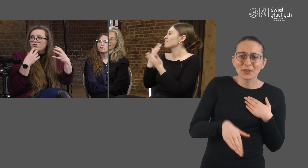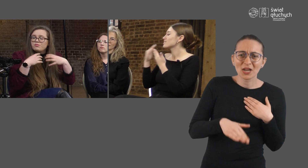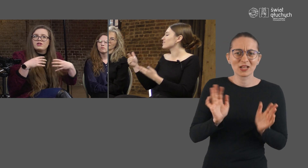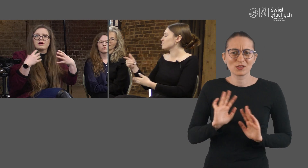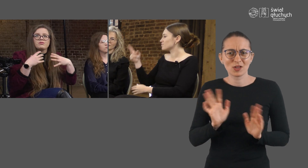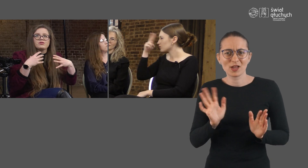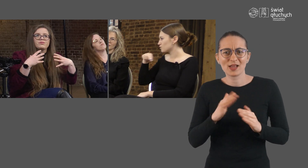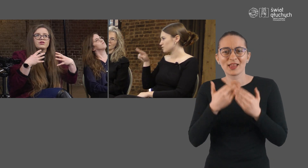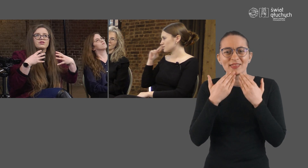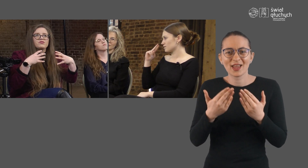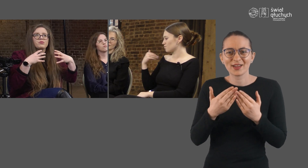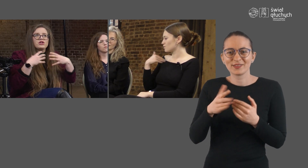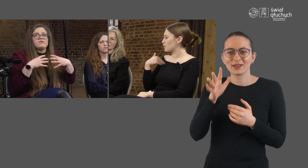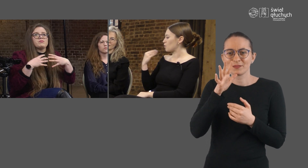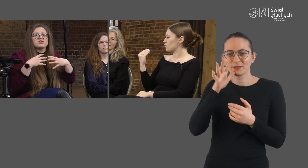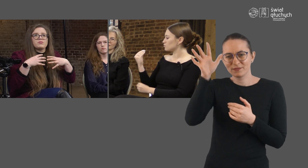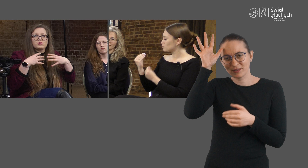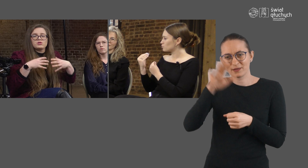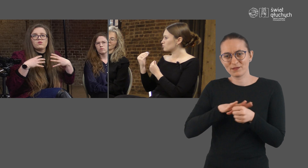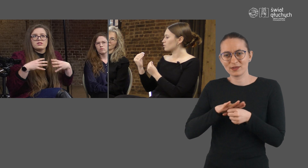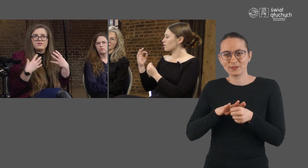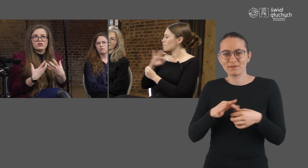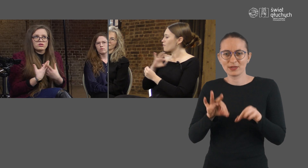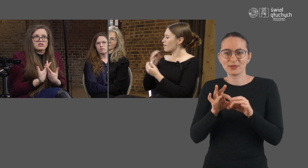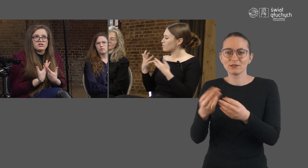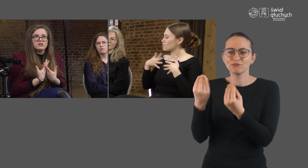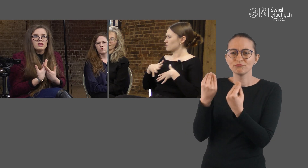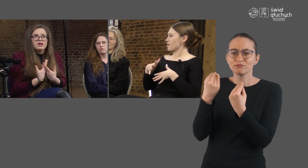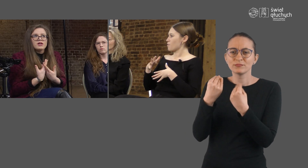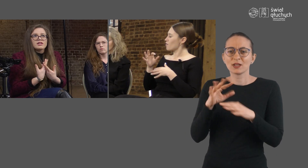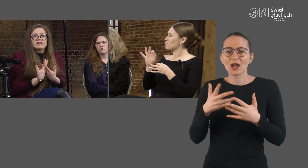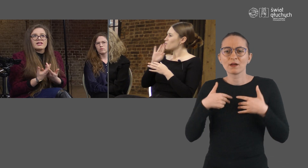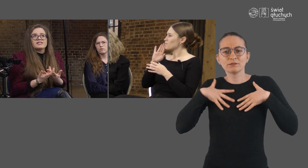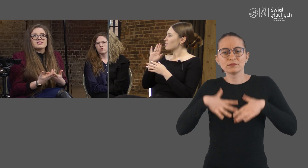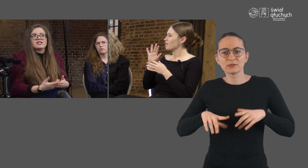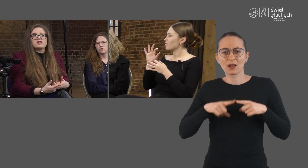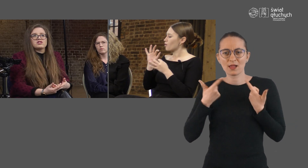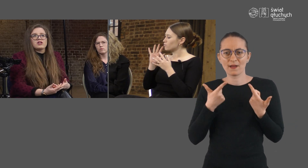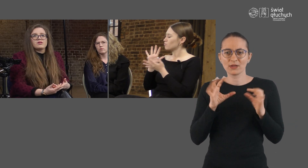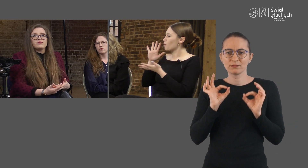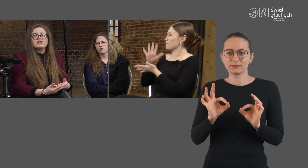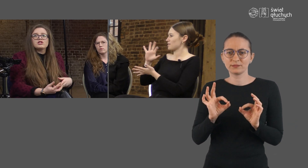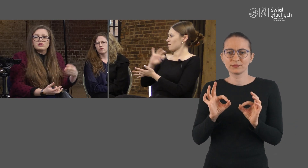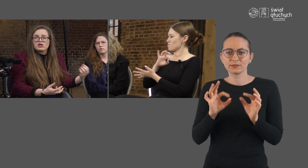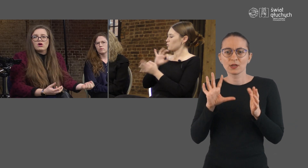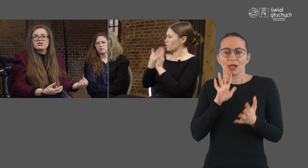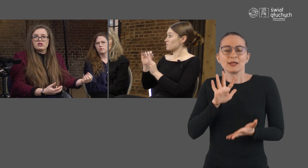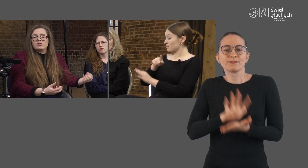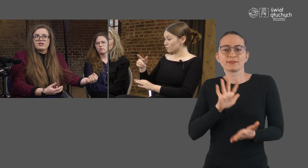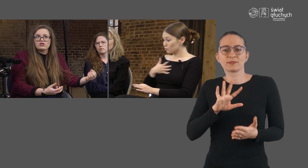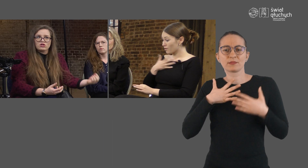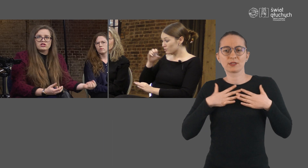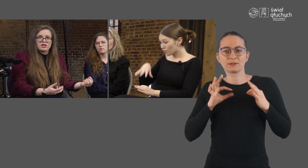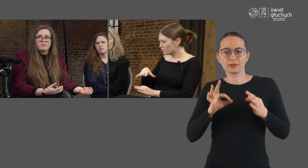rodzicom, bo oni wbili jakby, wpoili we mnie, że poczucie własnej wartości na takiej zasadzie, że nie czuj się gorsza